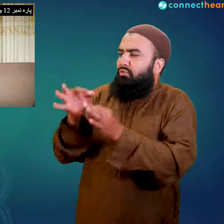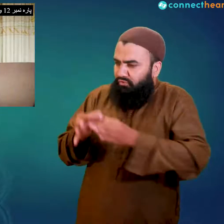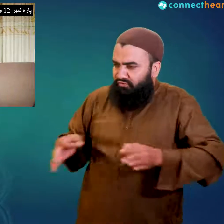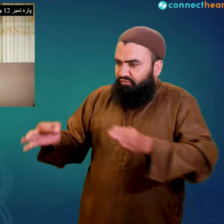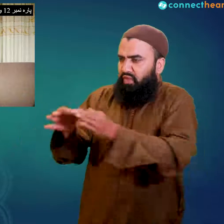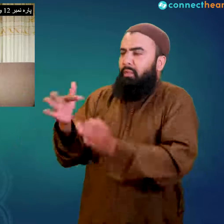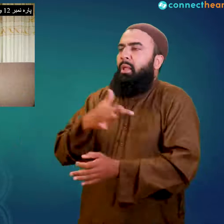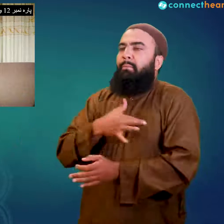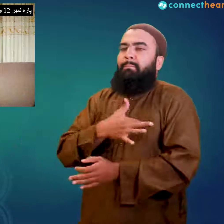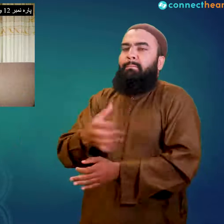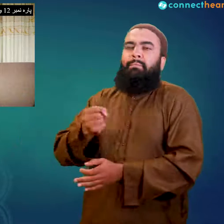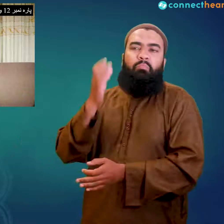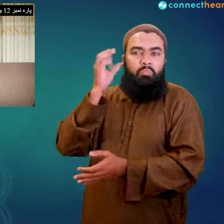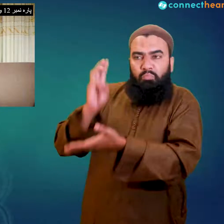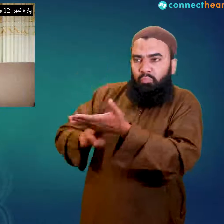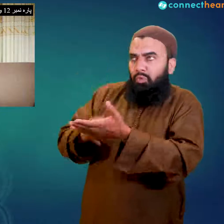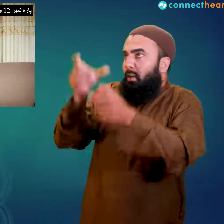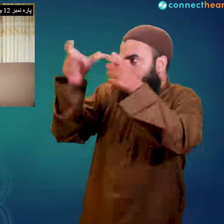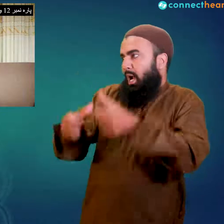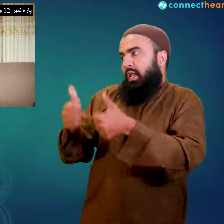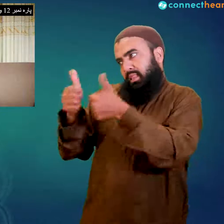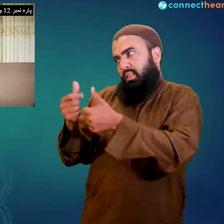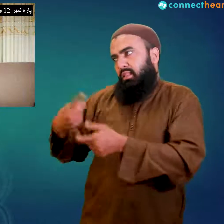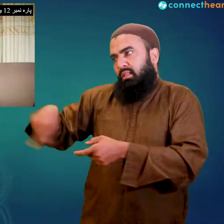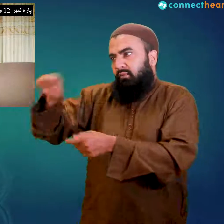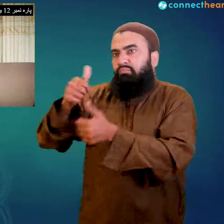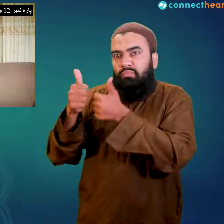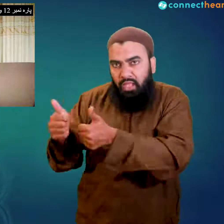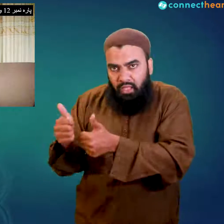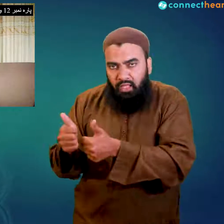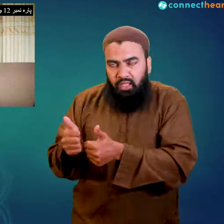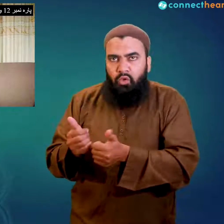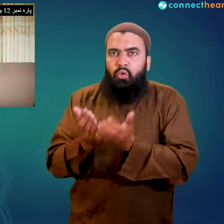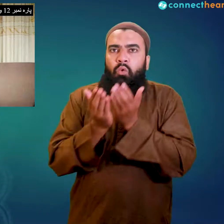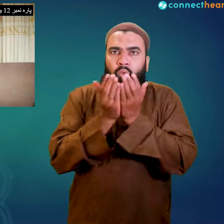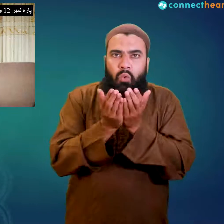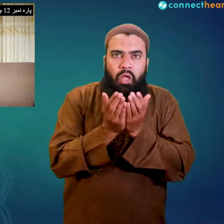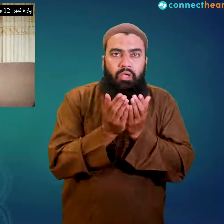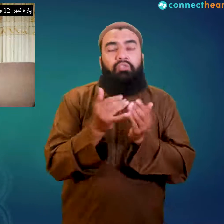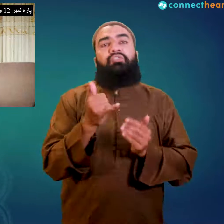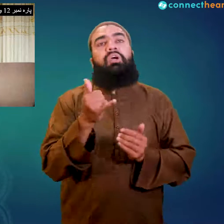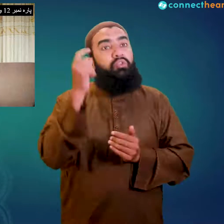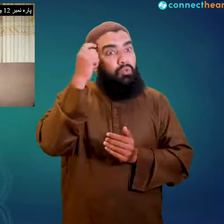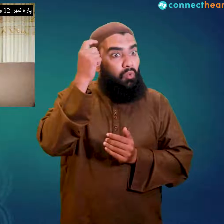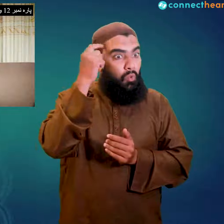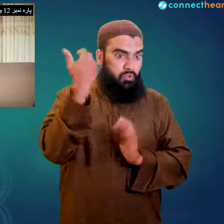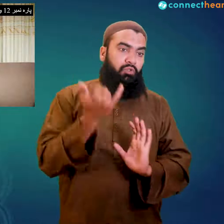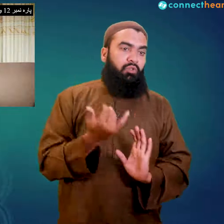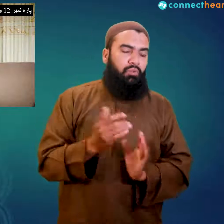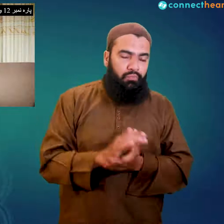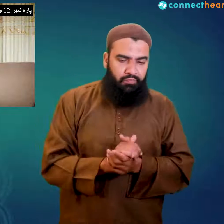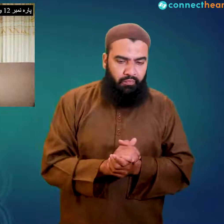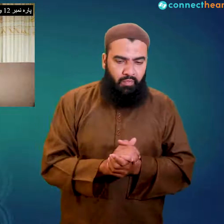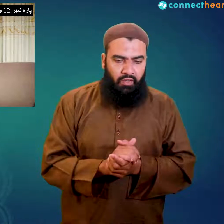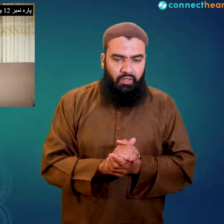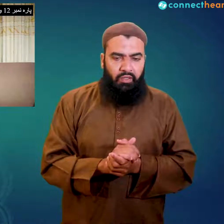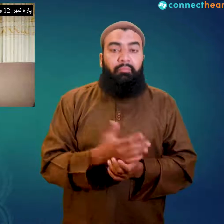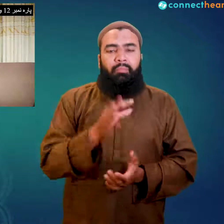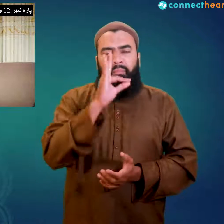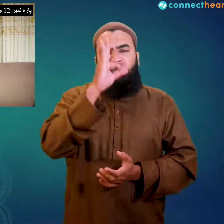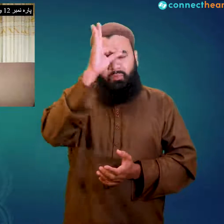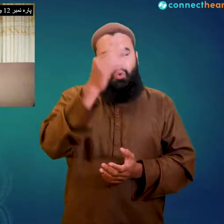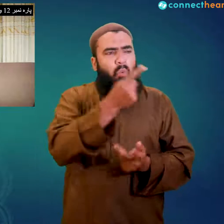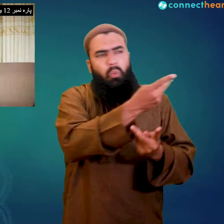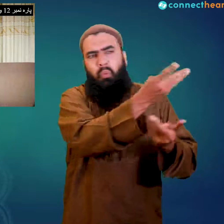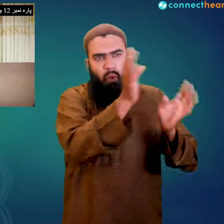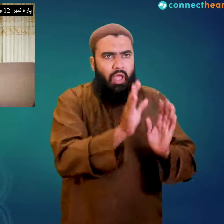لیے دعا کی، ورنہ نبی کی یہ شان نہیں کہ جو ایمان والا نہ ہو اس کے بچاؤ کی دعا وہ اللہ